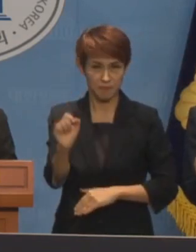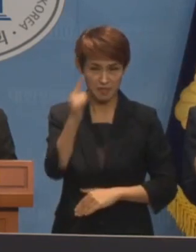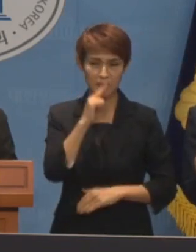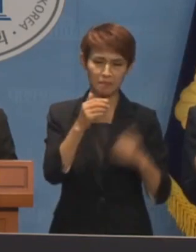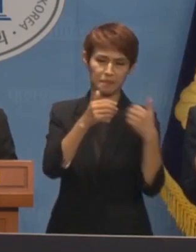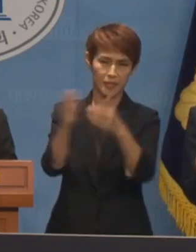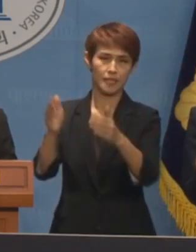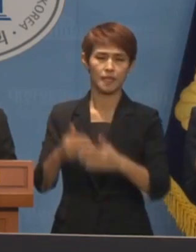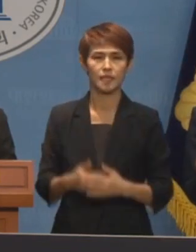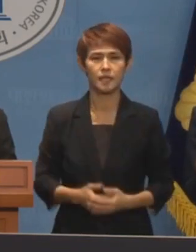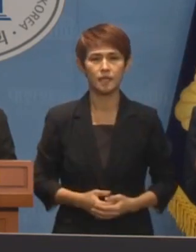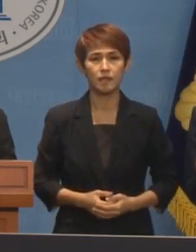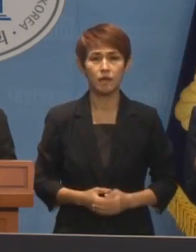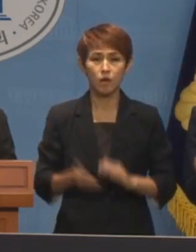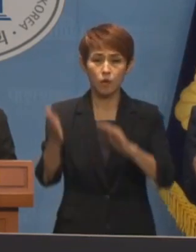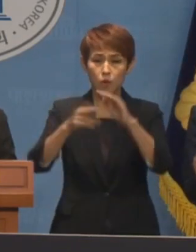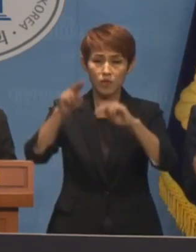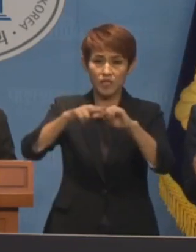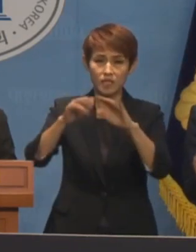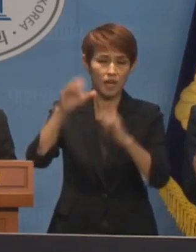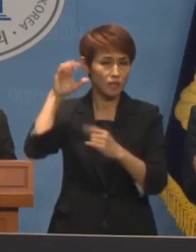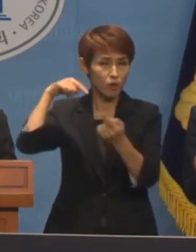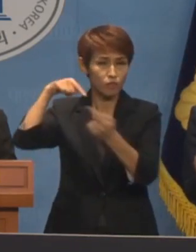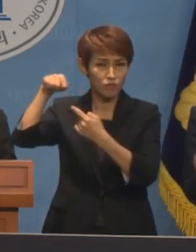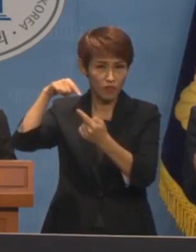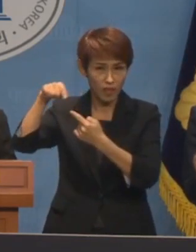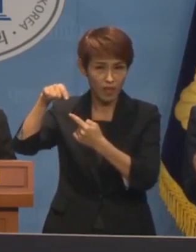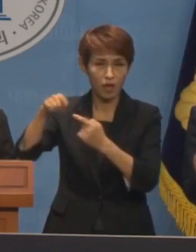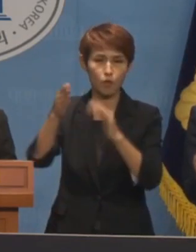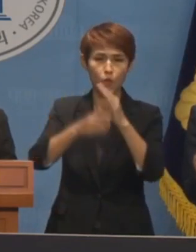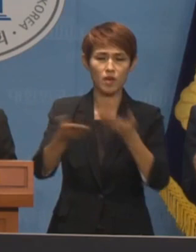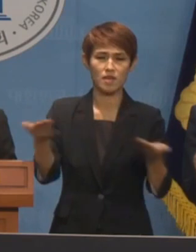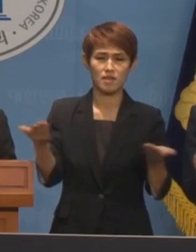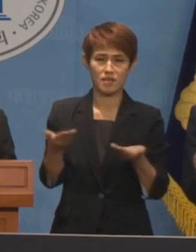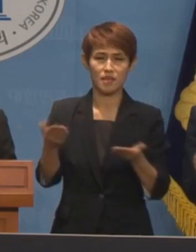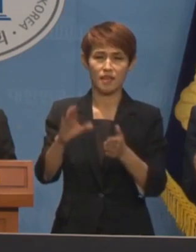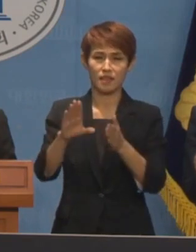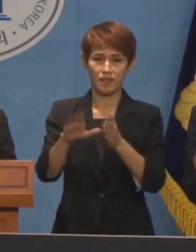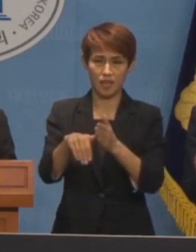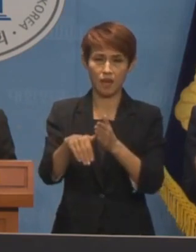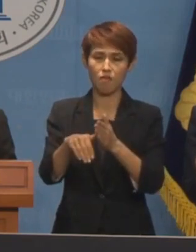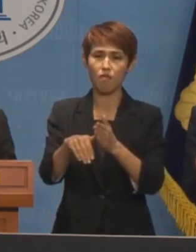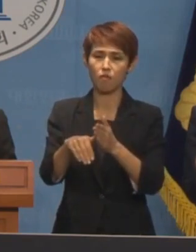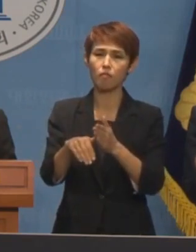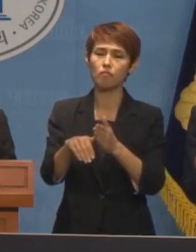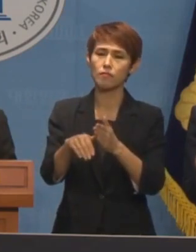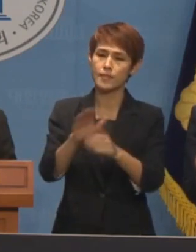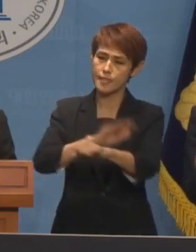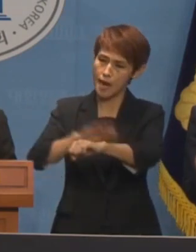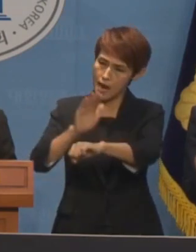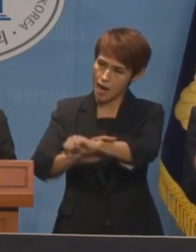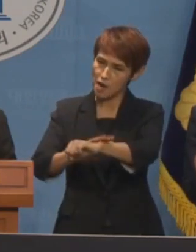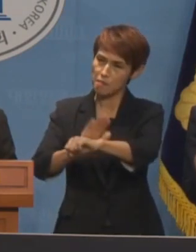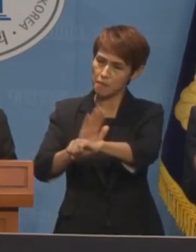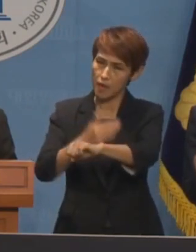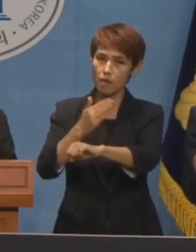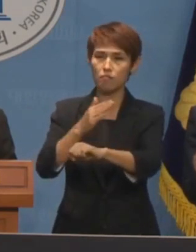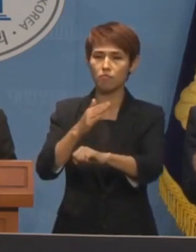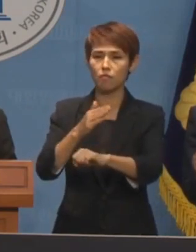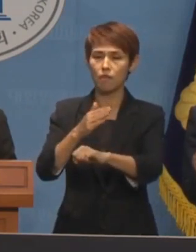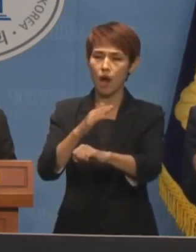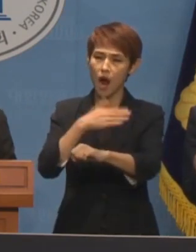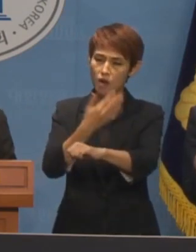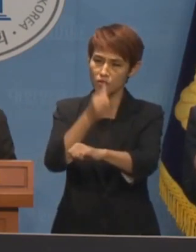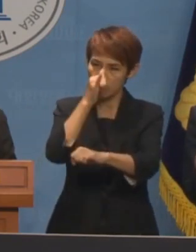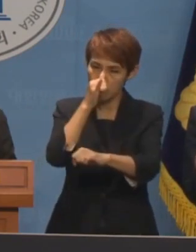태도이다. 이는 공직자 청문회가 공직 인물의 자질과 역량을 평가하는 자리임을 망각하고 안창호